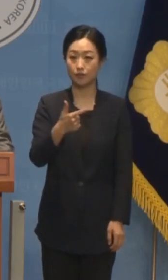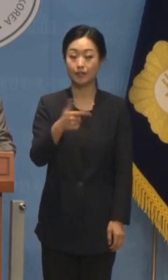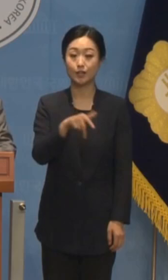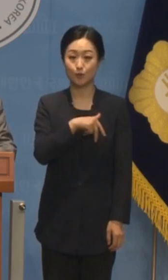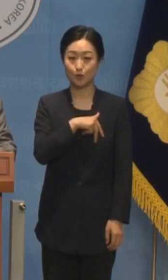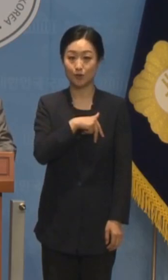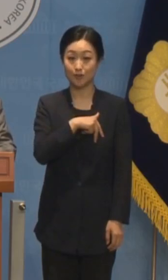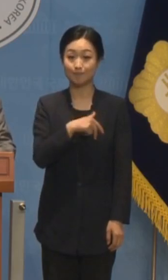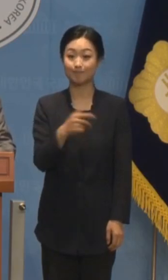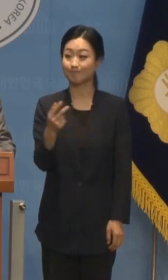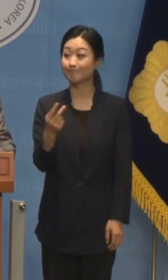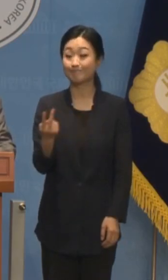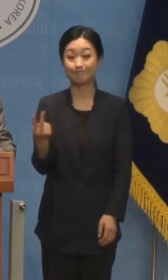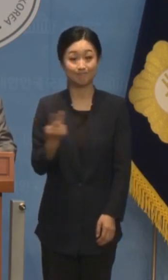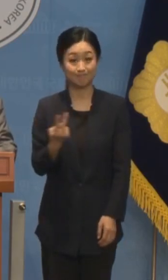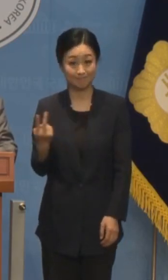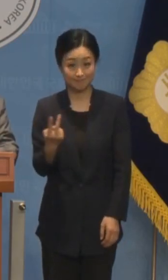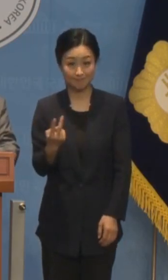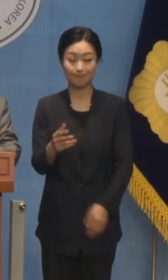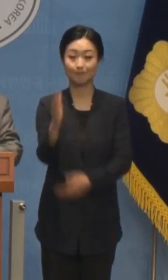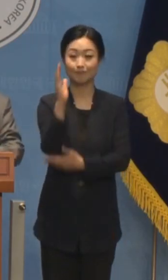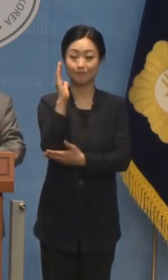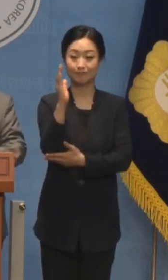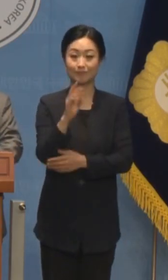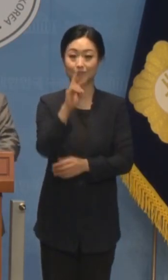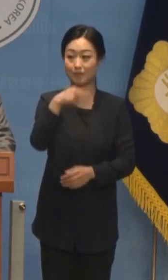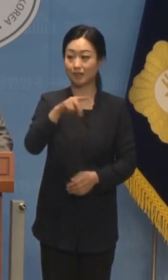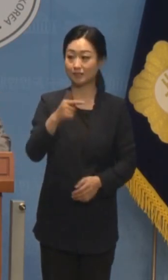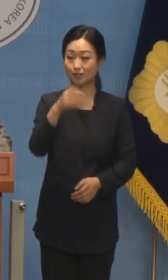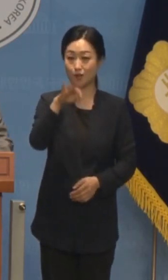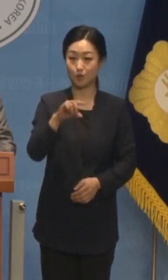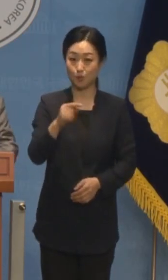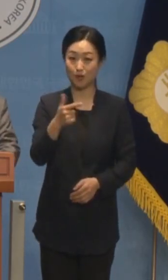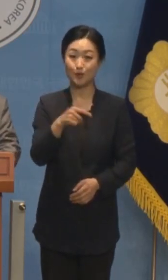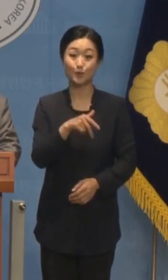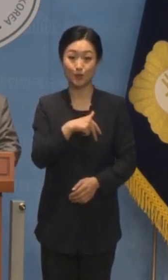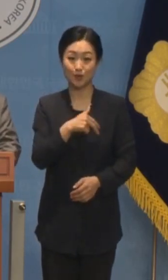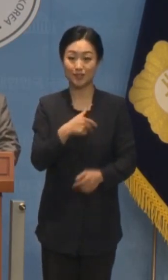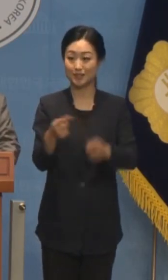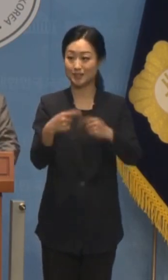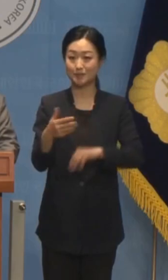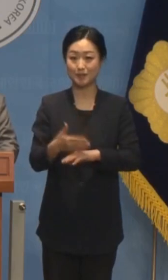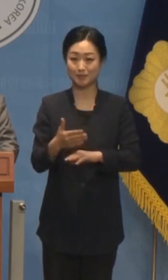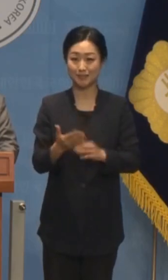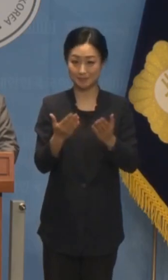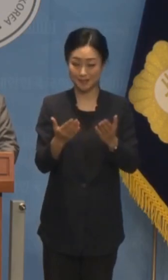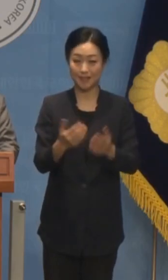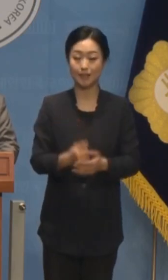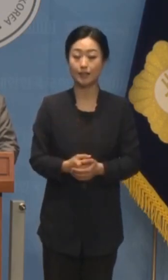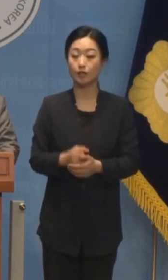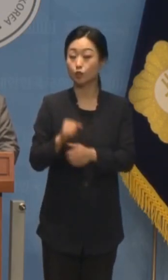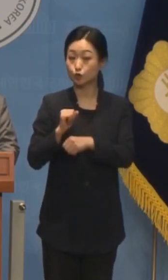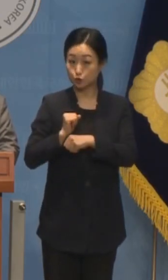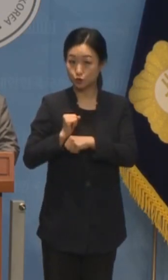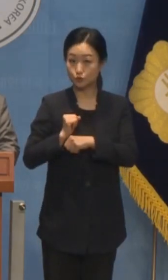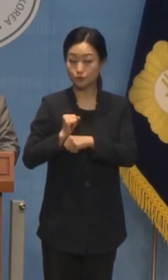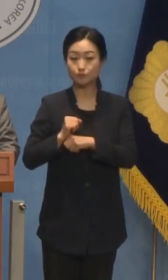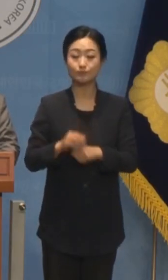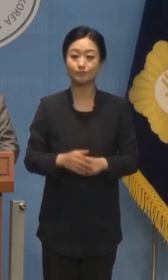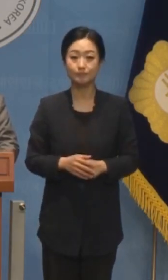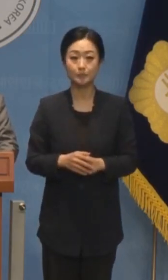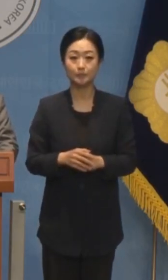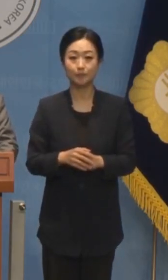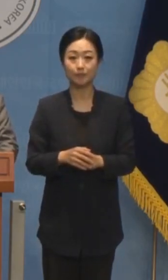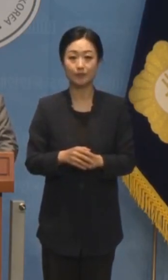공동 기자 회견을 하겠습니다 박선원 의원님 참석해 주셨습니다 군초 간부 초선